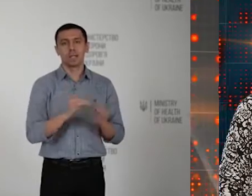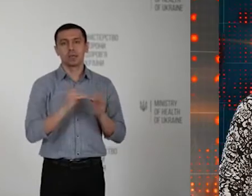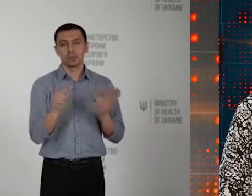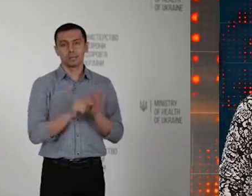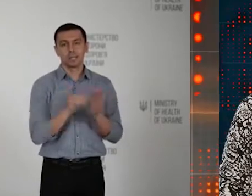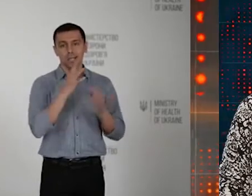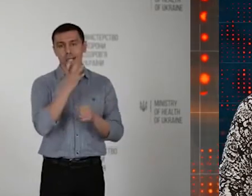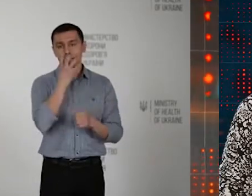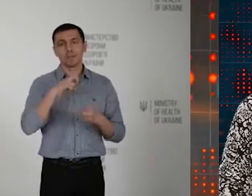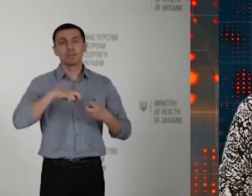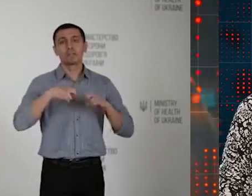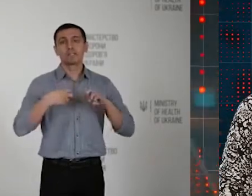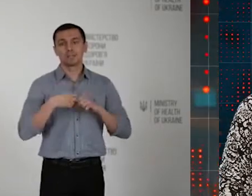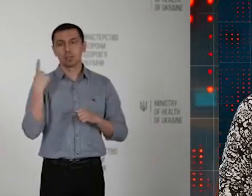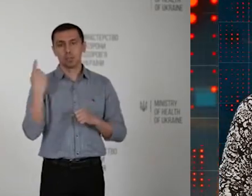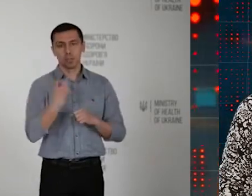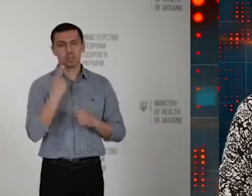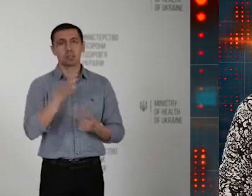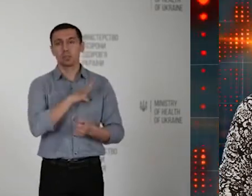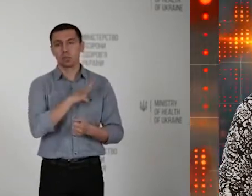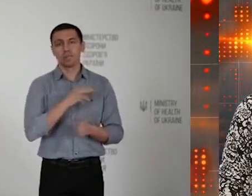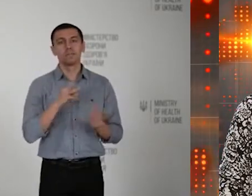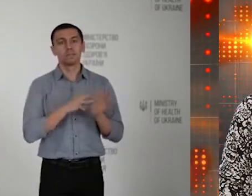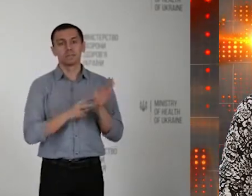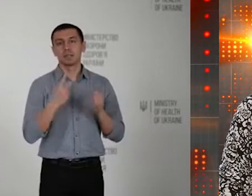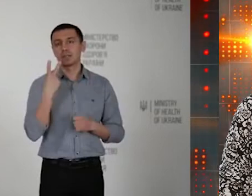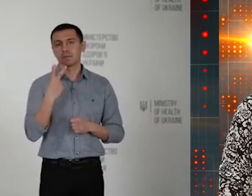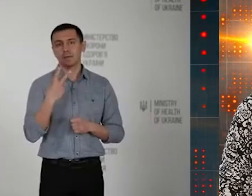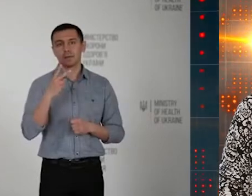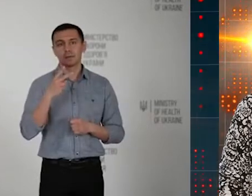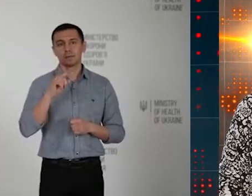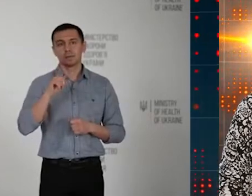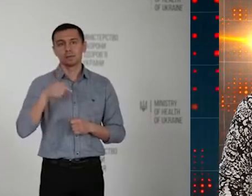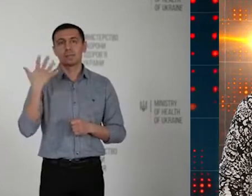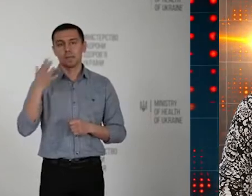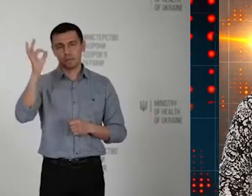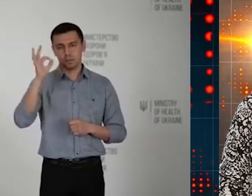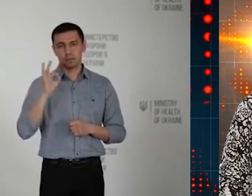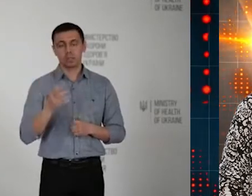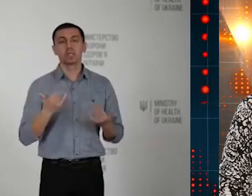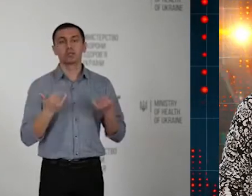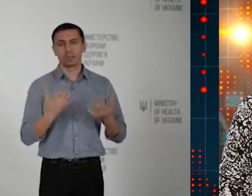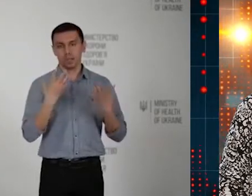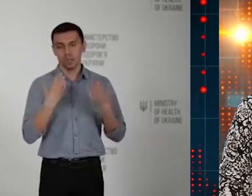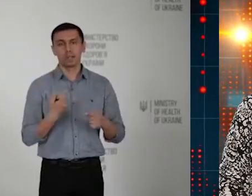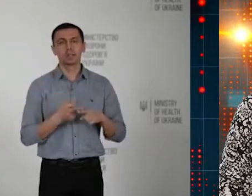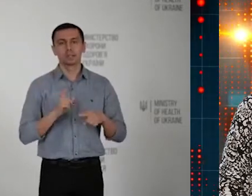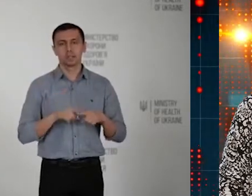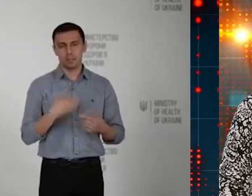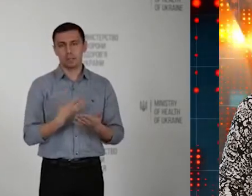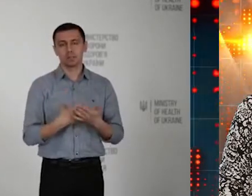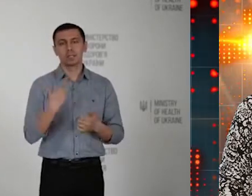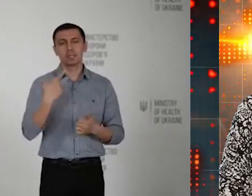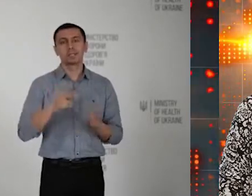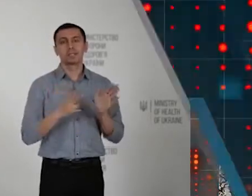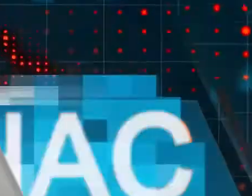та Чернівецькій області, які першими зайшли до карантинних обмежень червоного рівня. Якщо ситуація стабілізується, карантинні обмеження в цих